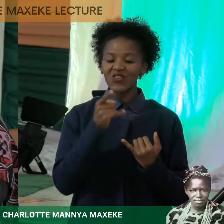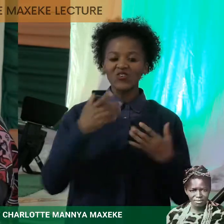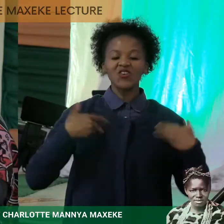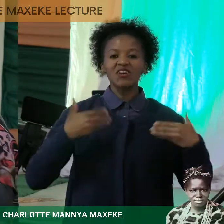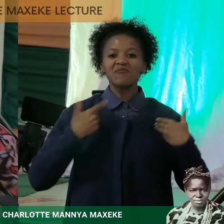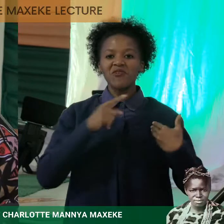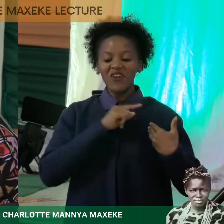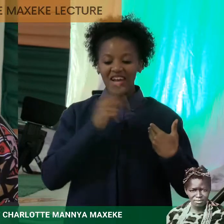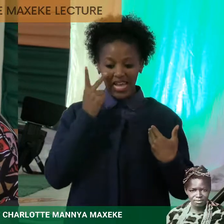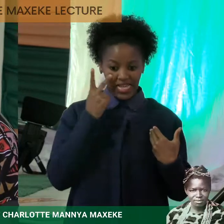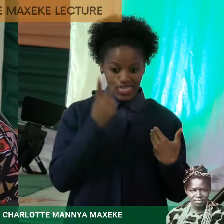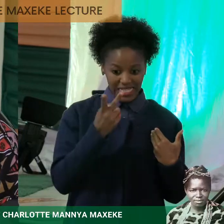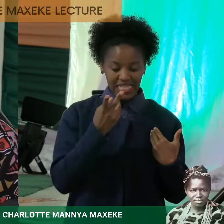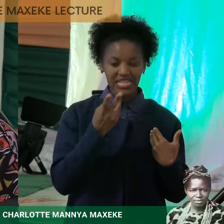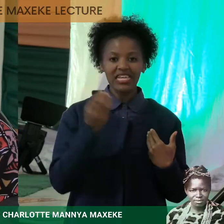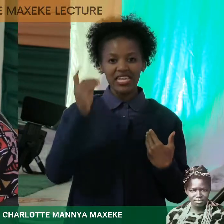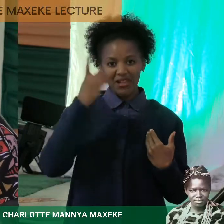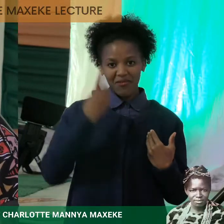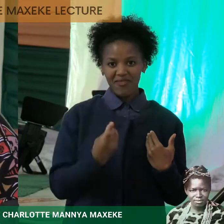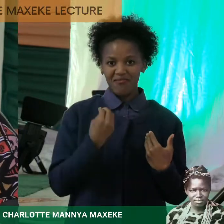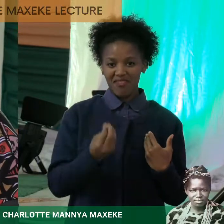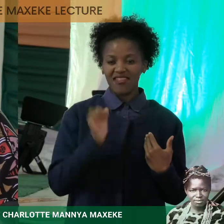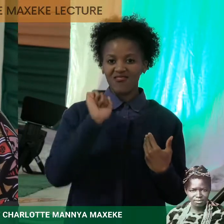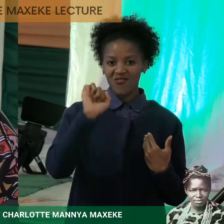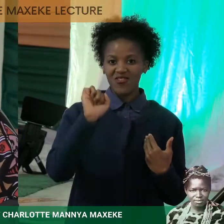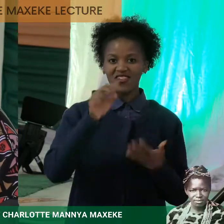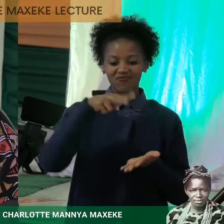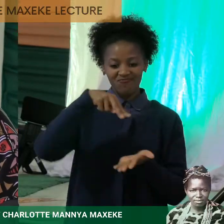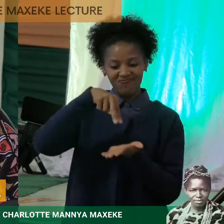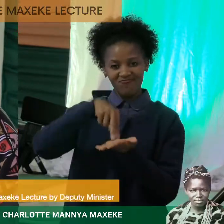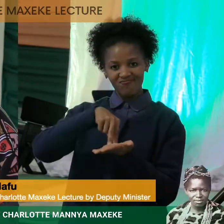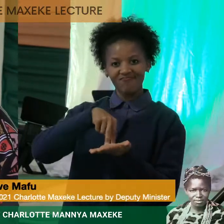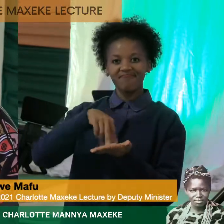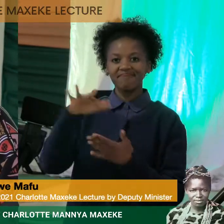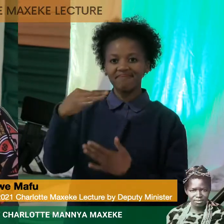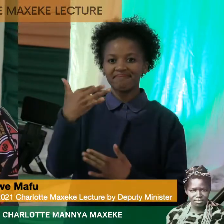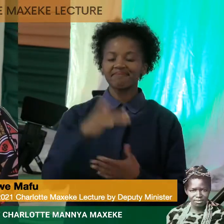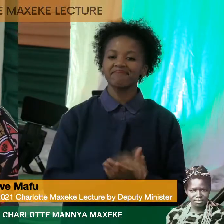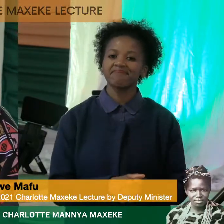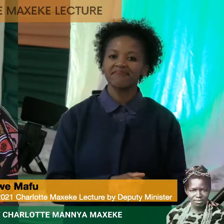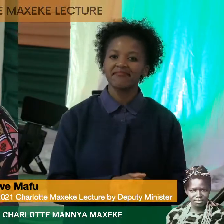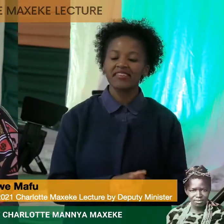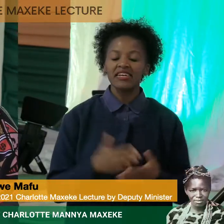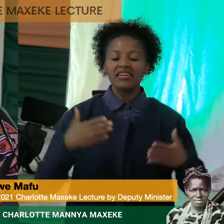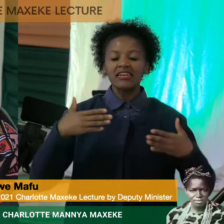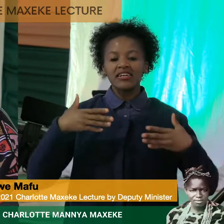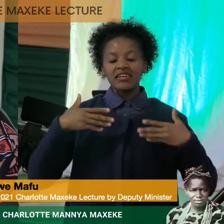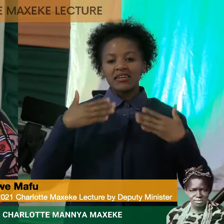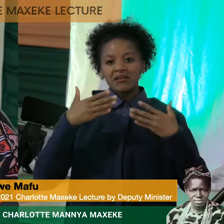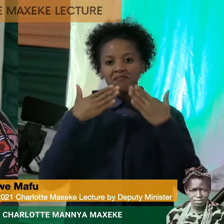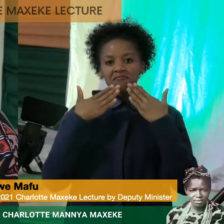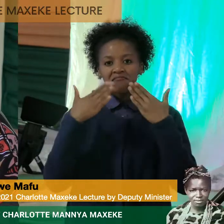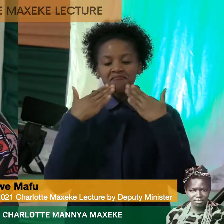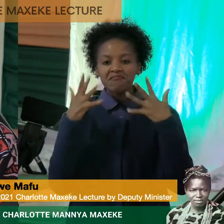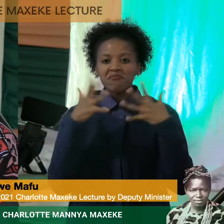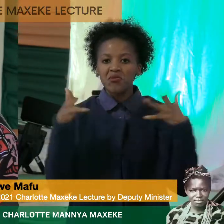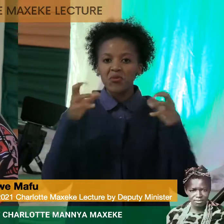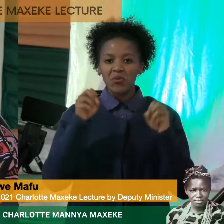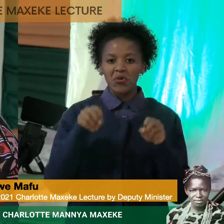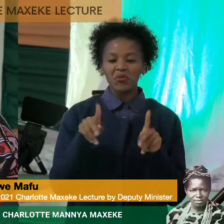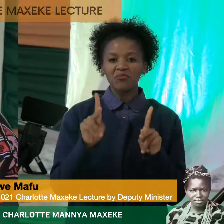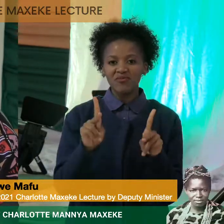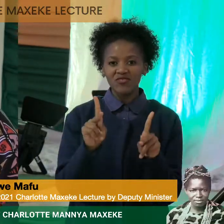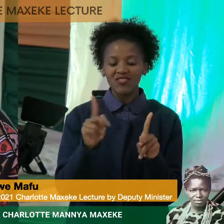uba umntana wenu emi phambi kwenu. Ndibulela kakhulu ke eli thuba lokuba ndilinikiwe ukuba